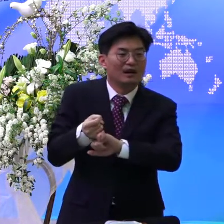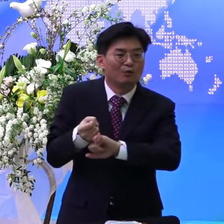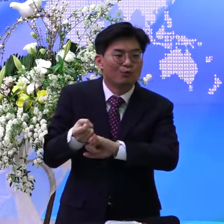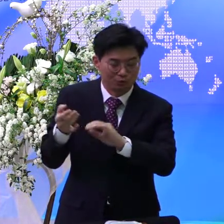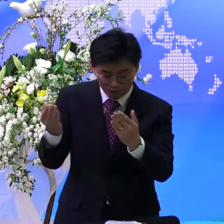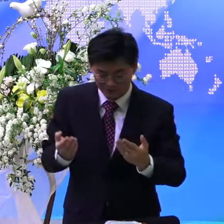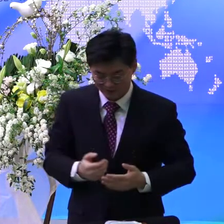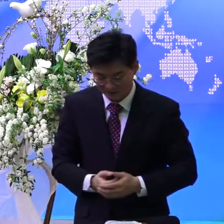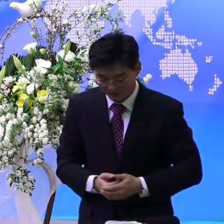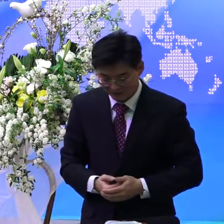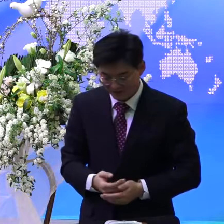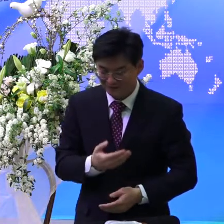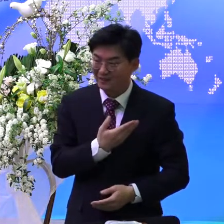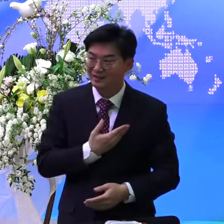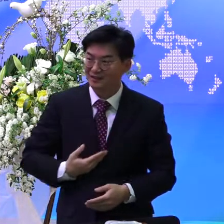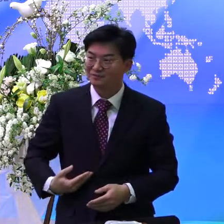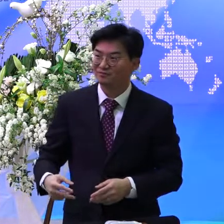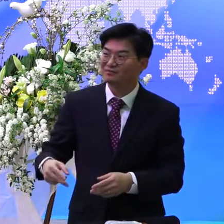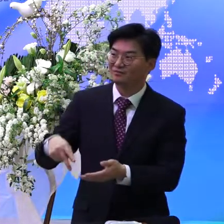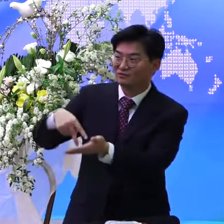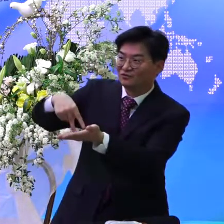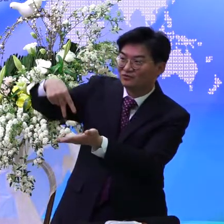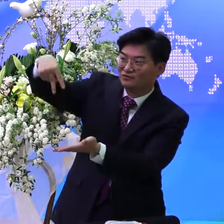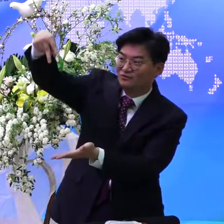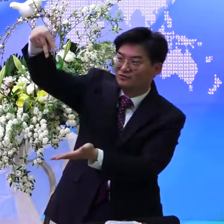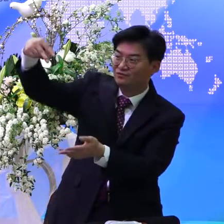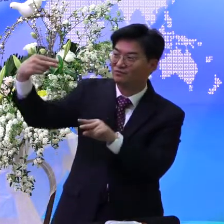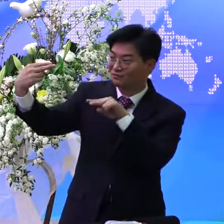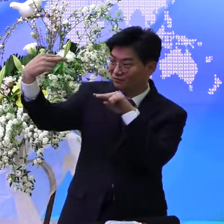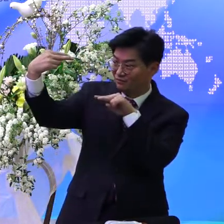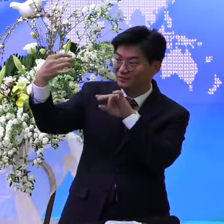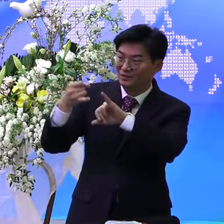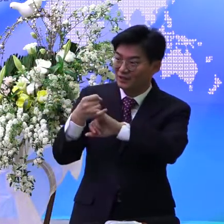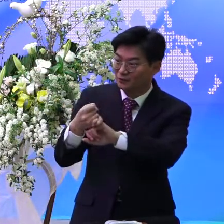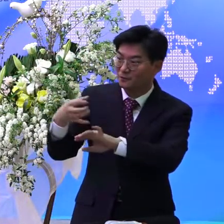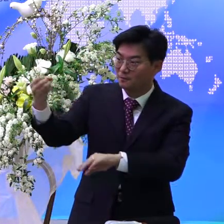약속의 말씀을 듣고 모여서 기도했습니다.